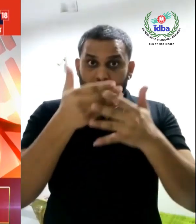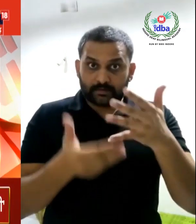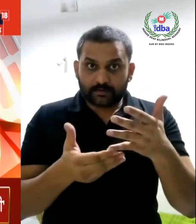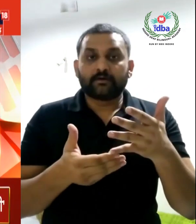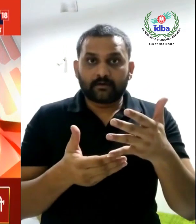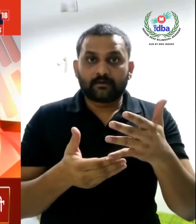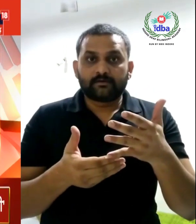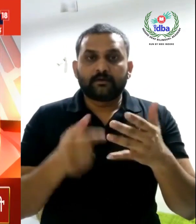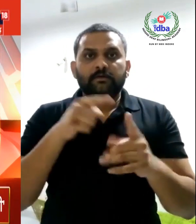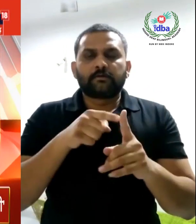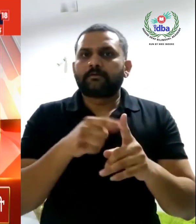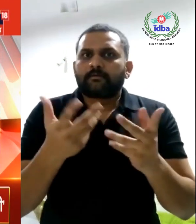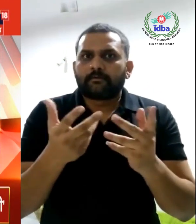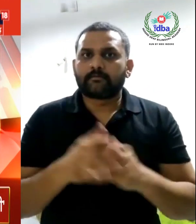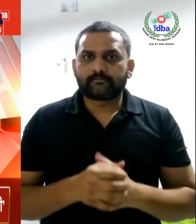एक और